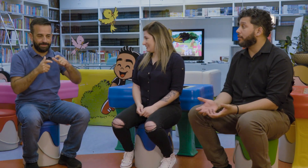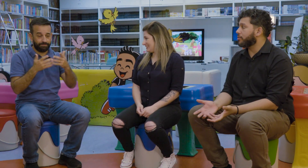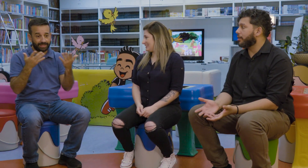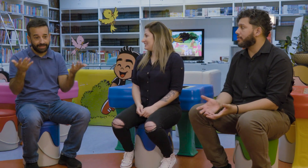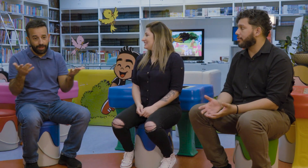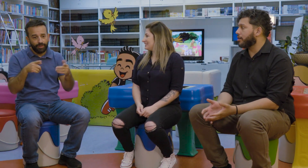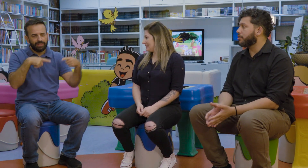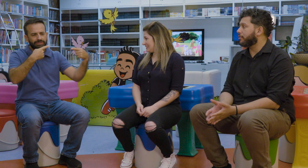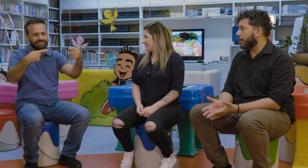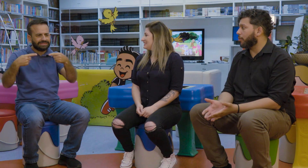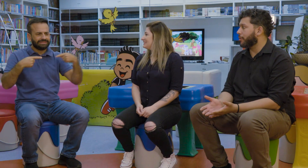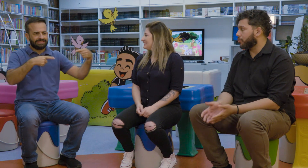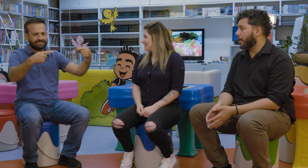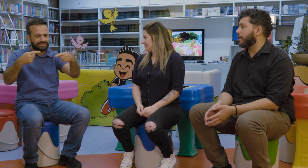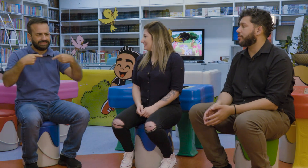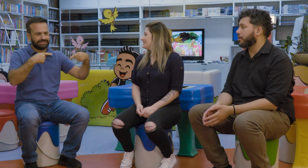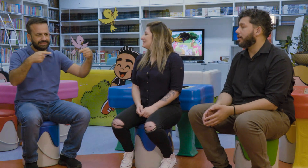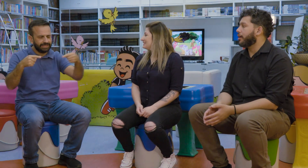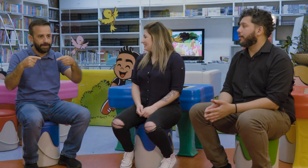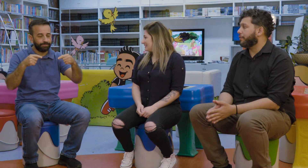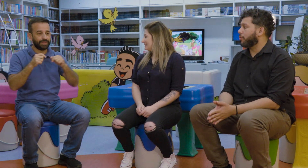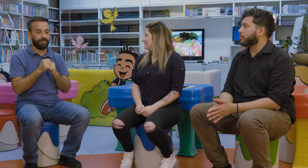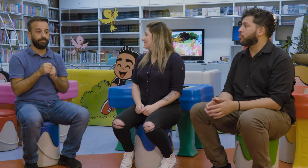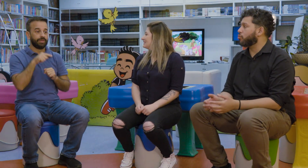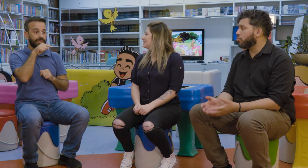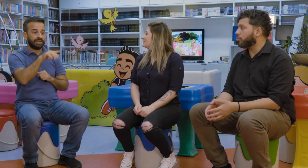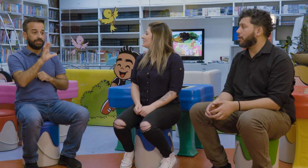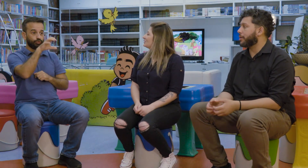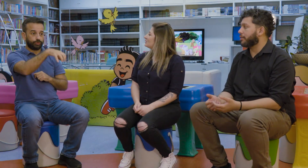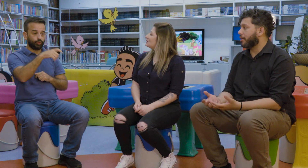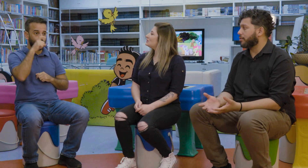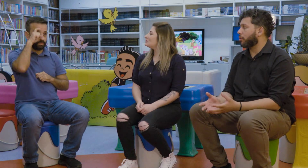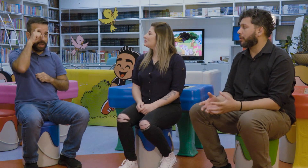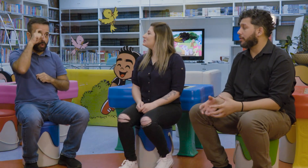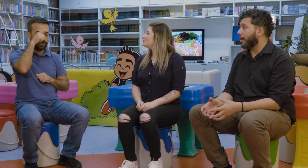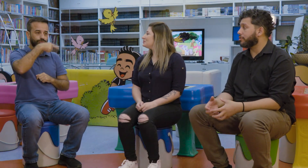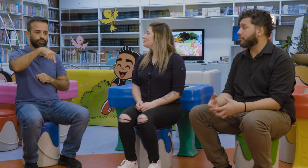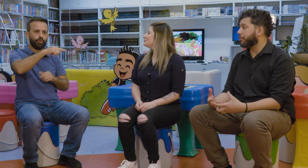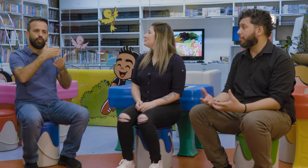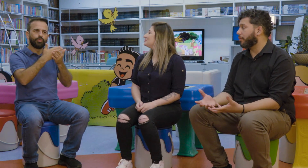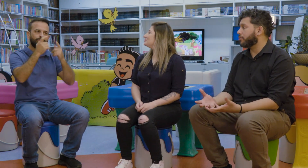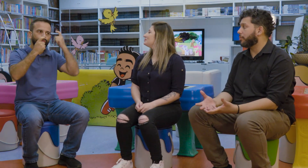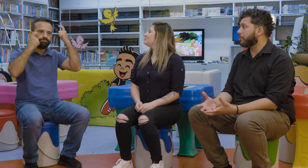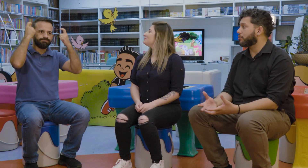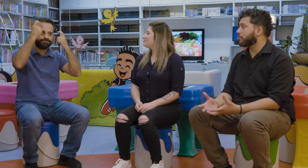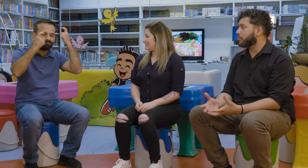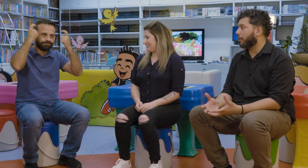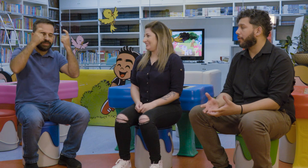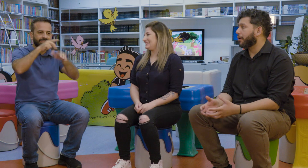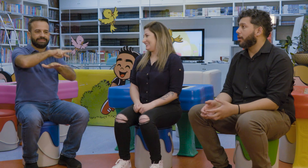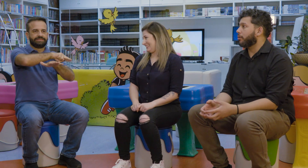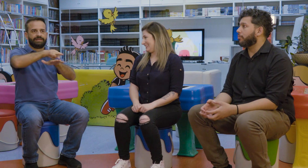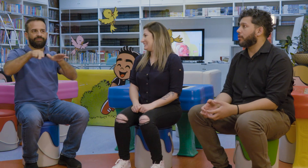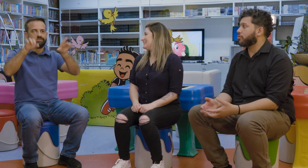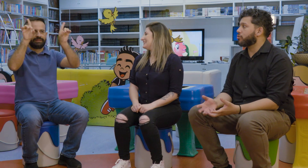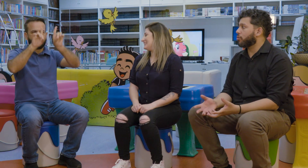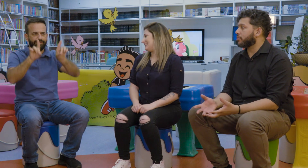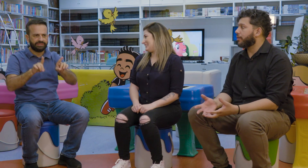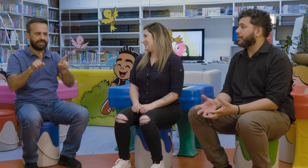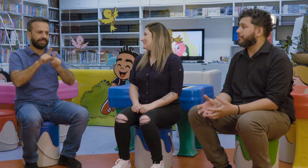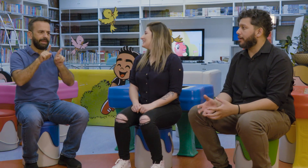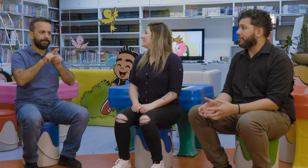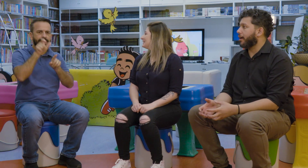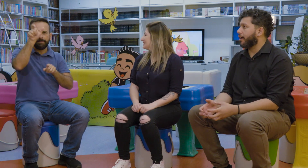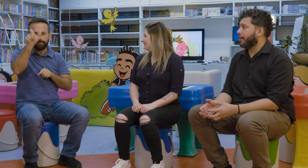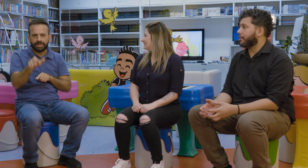e entendeu-se a necessidade de ter um personagem que fosse surdo, representasse a comunidade, e isso foi pauta de uma grande discussão. O Maurício de